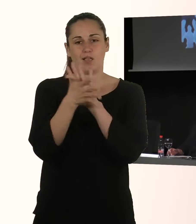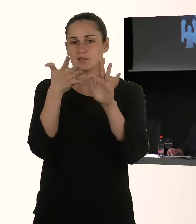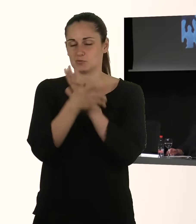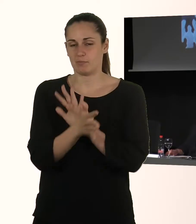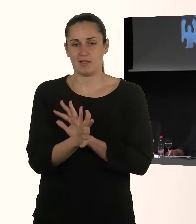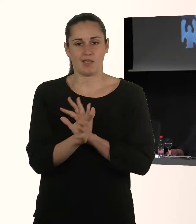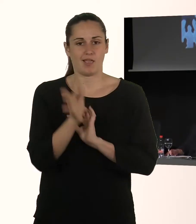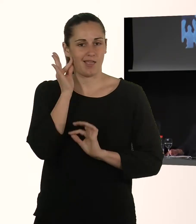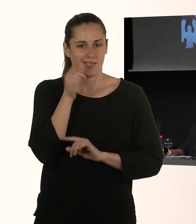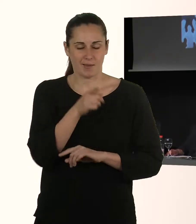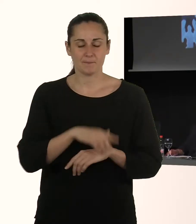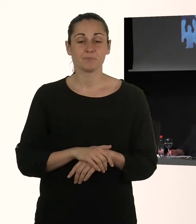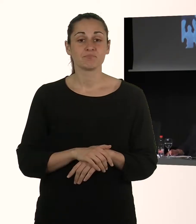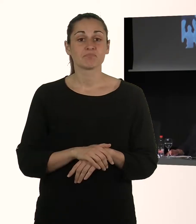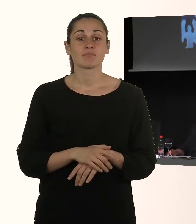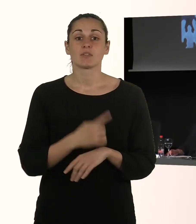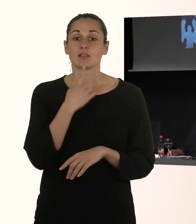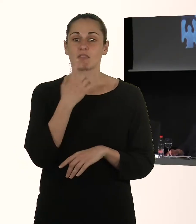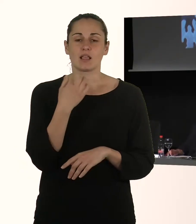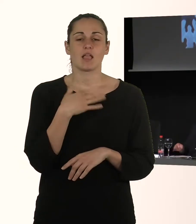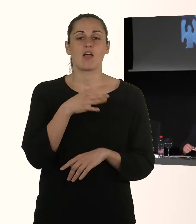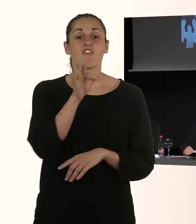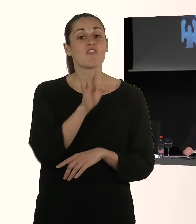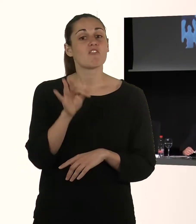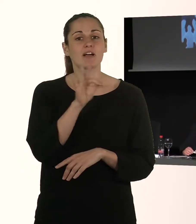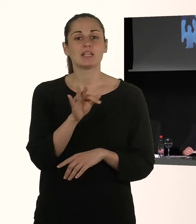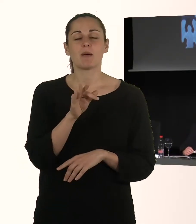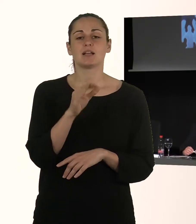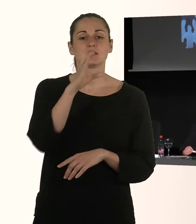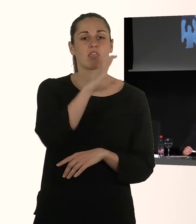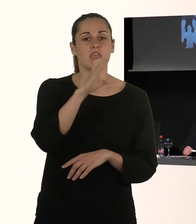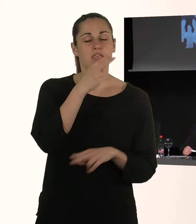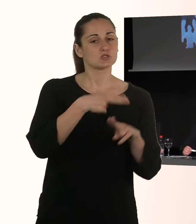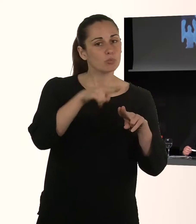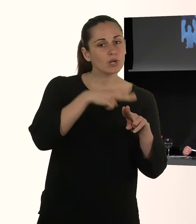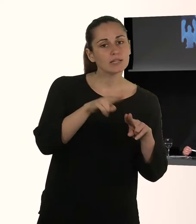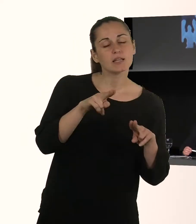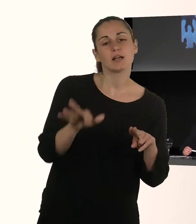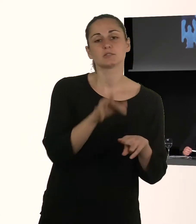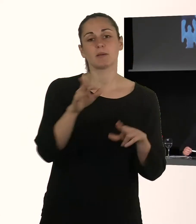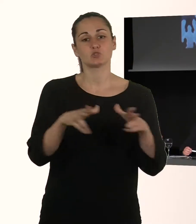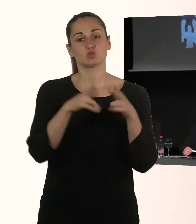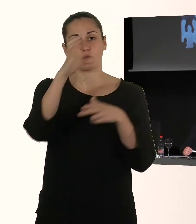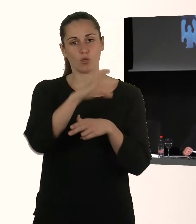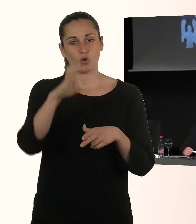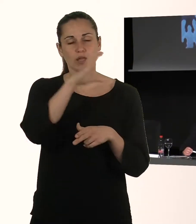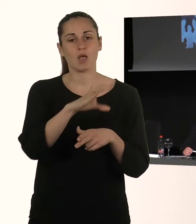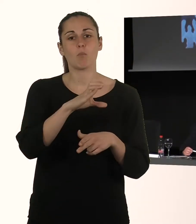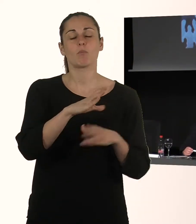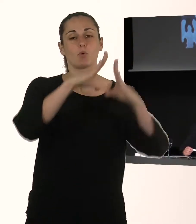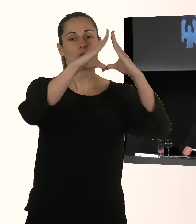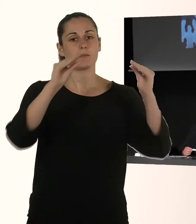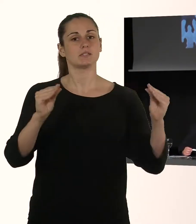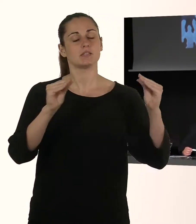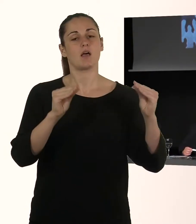vamos, simplemente decir que bueno, pues Fátima es licenciada en Ciencias Políticas y Sociología por la Universidad Complutense de Madrid.